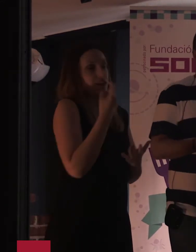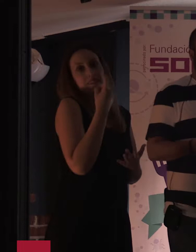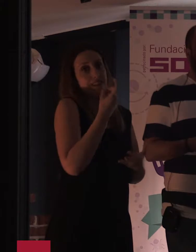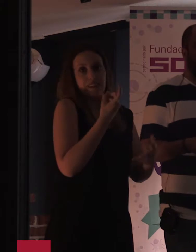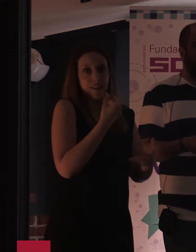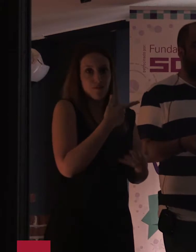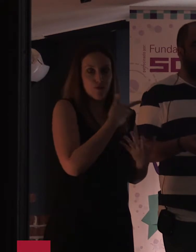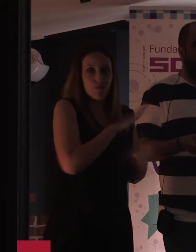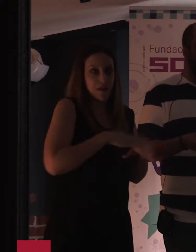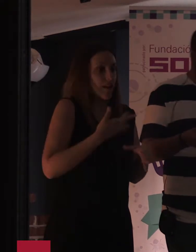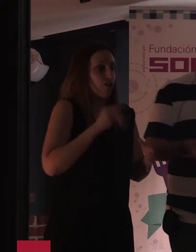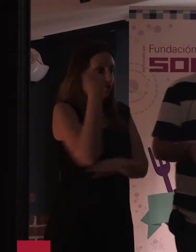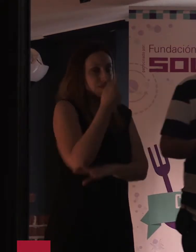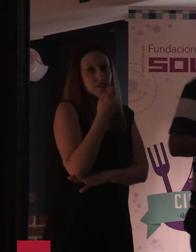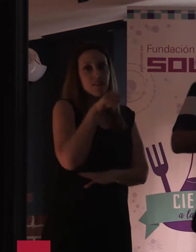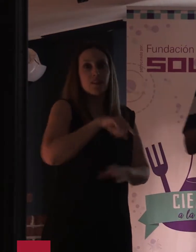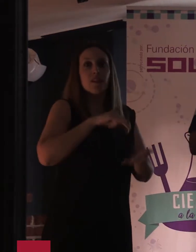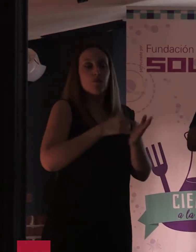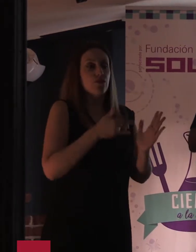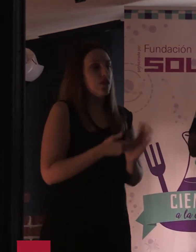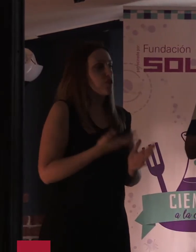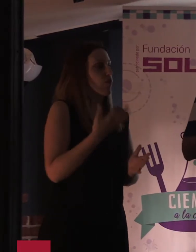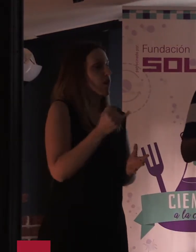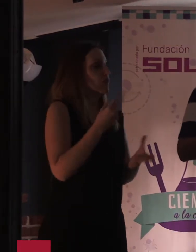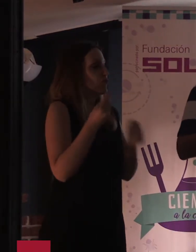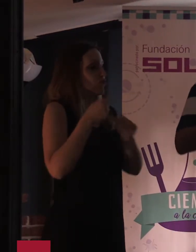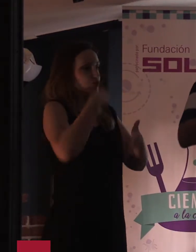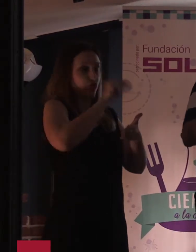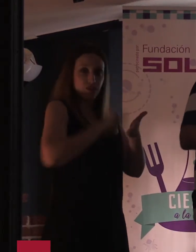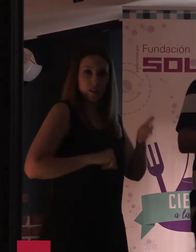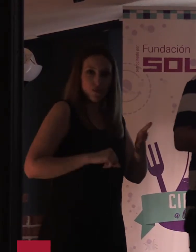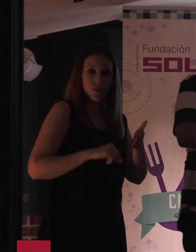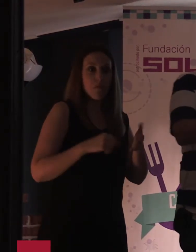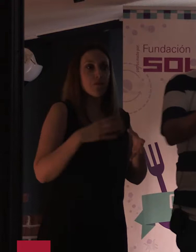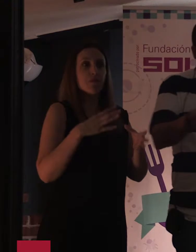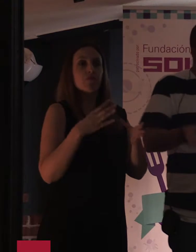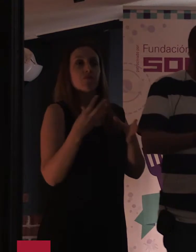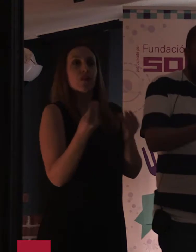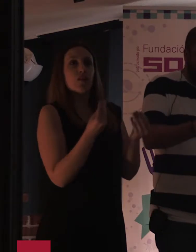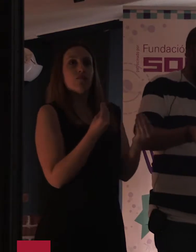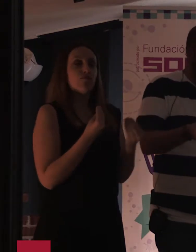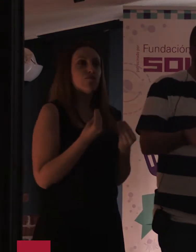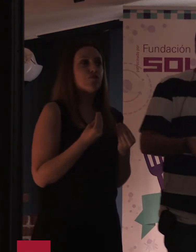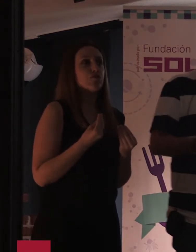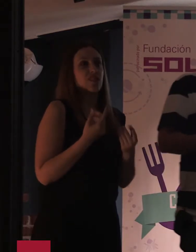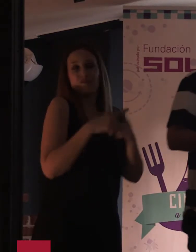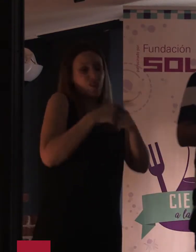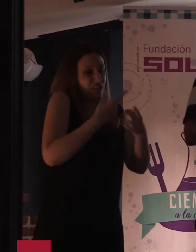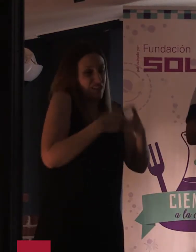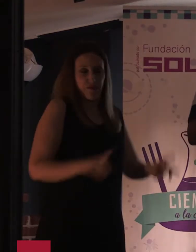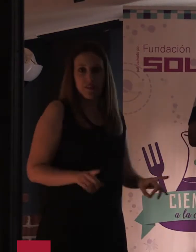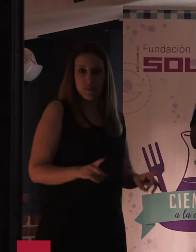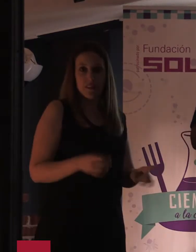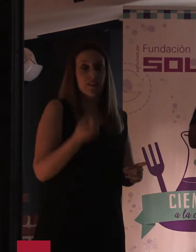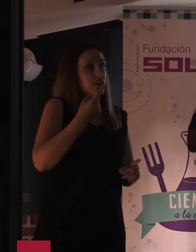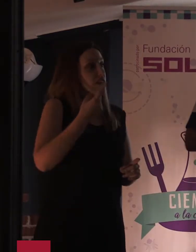vivir. Este proyecto mueve una gran cantidad de contratos, mueve una gran cantidad de cosas diversas que hacen